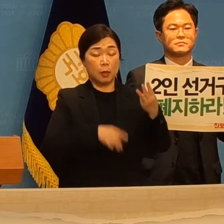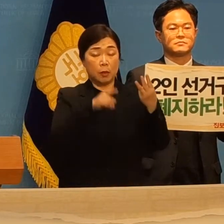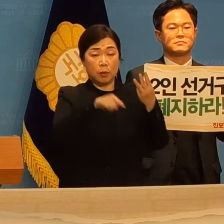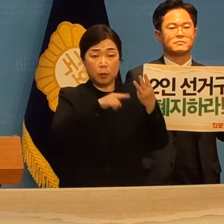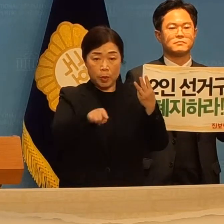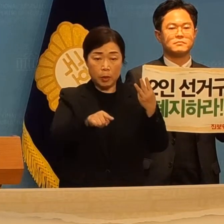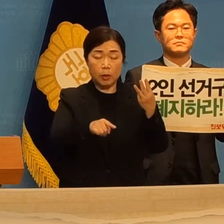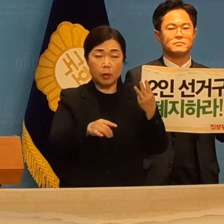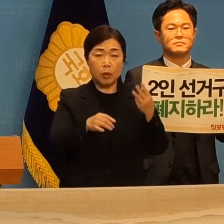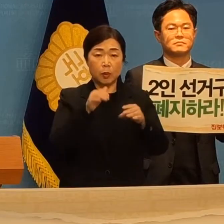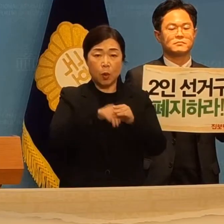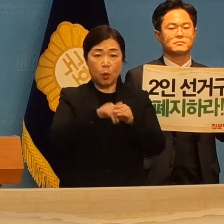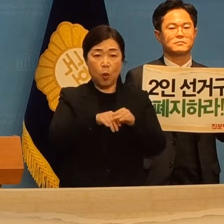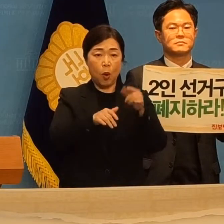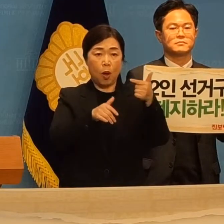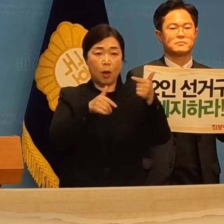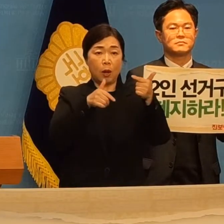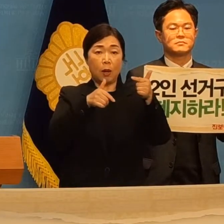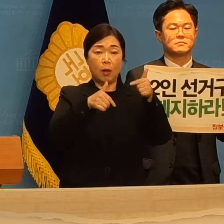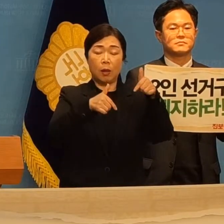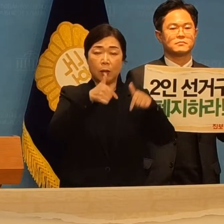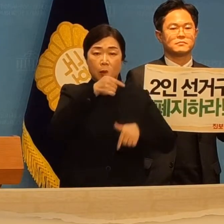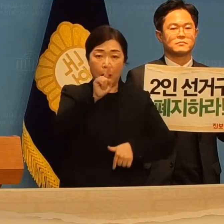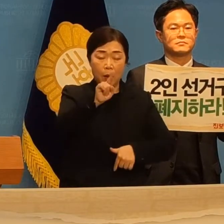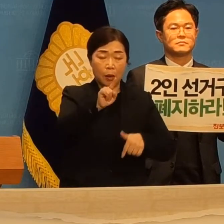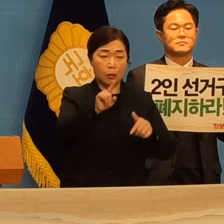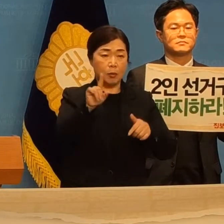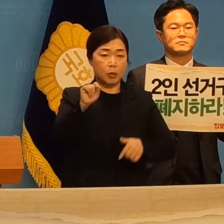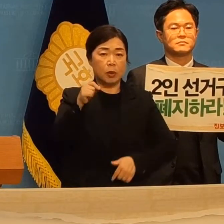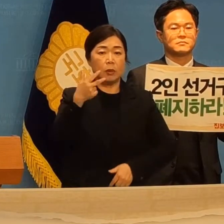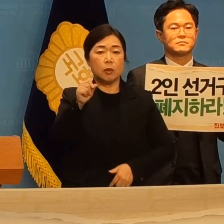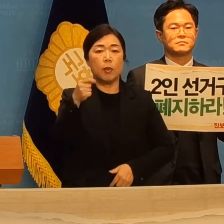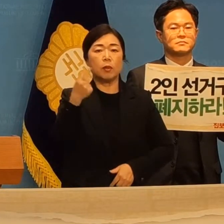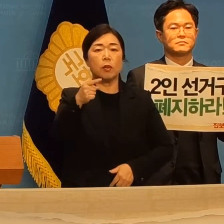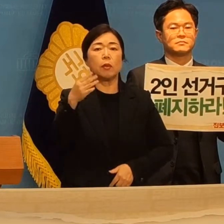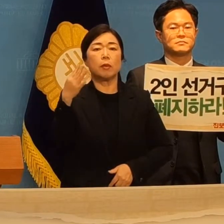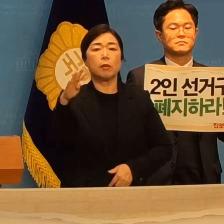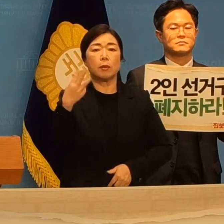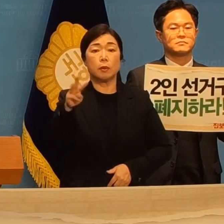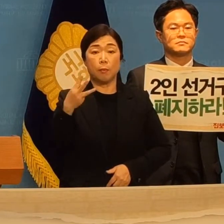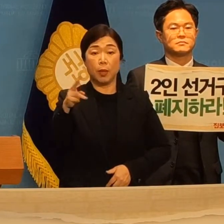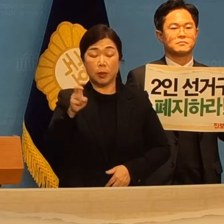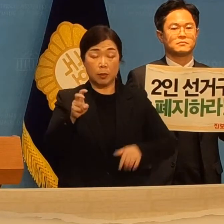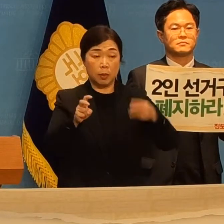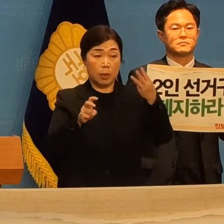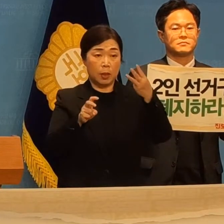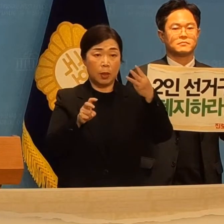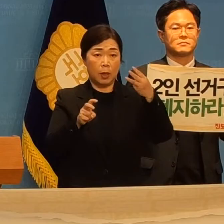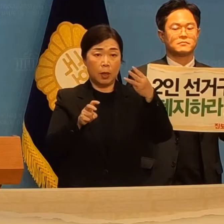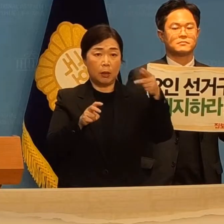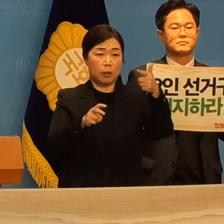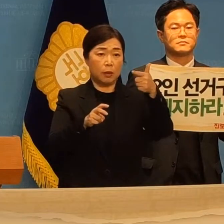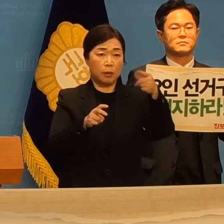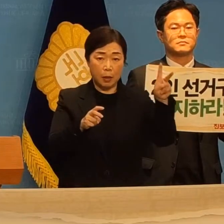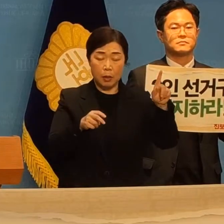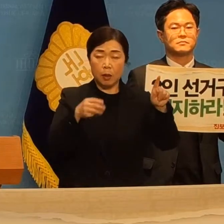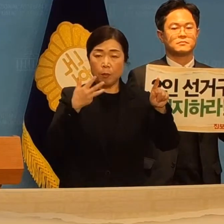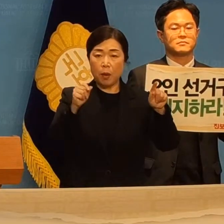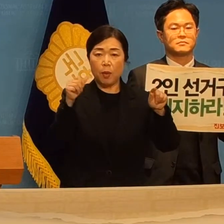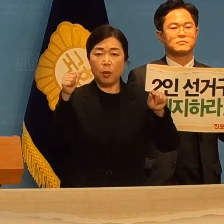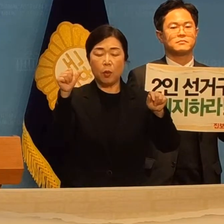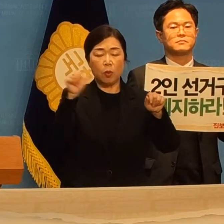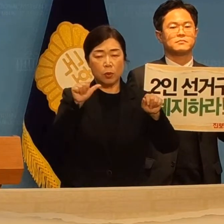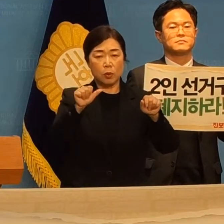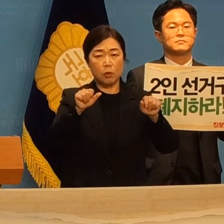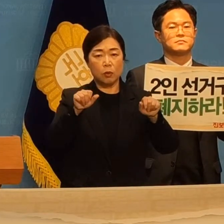가 선거구는 7만 1,320명, 라 선거구는 8만 5,970명,